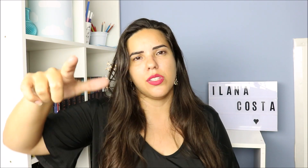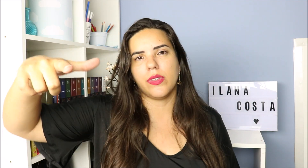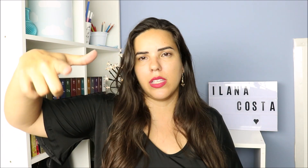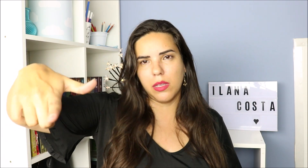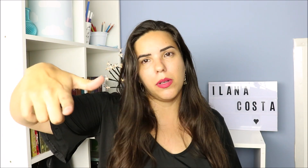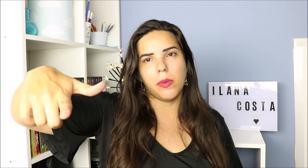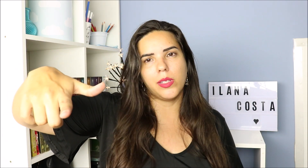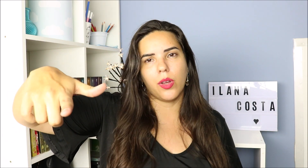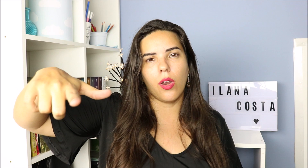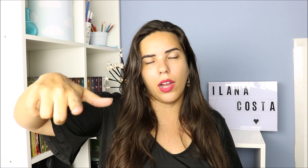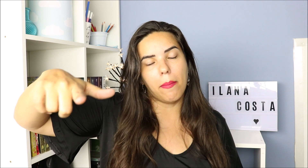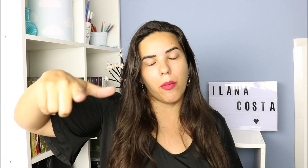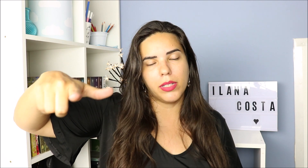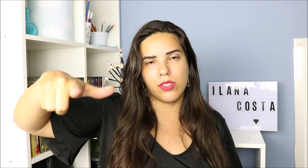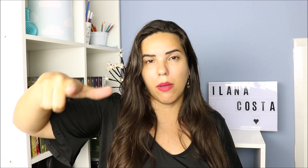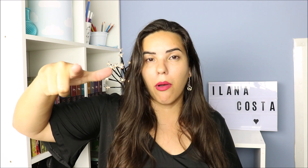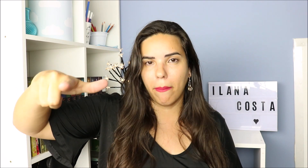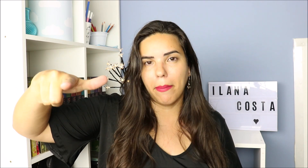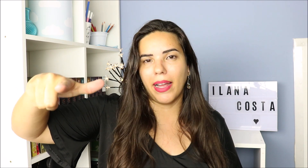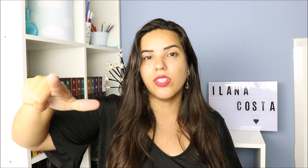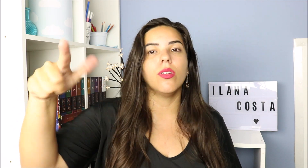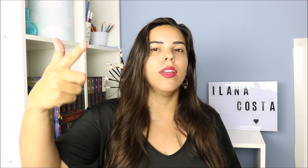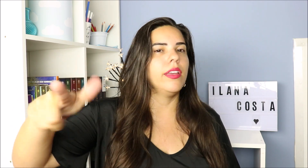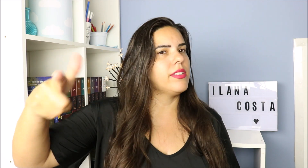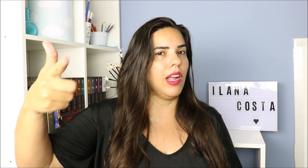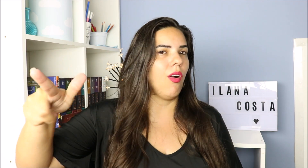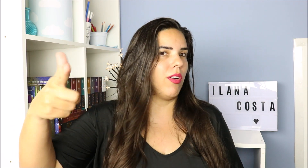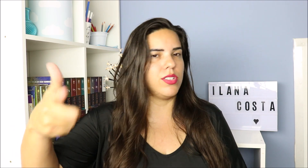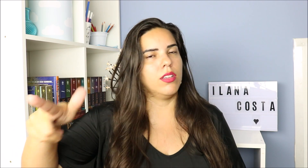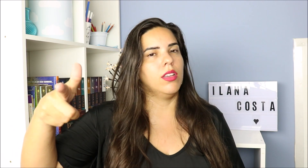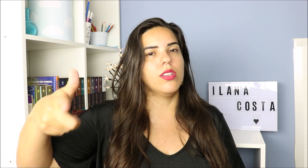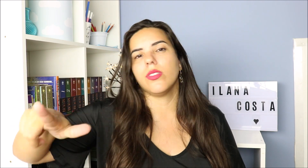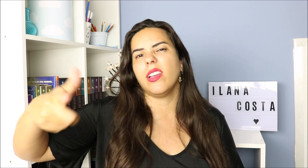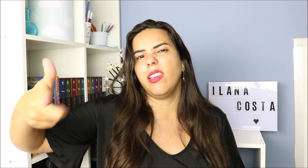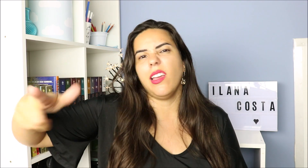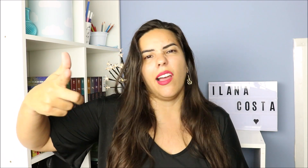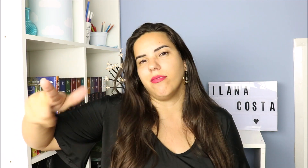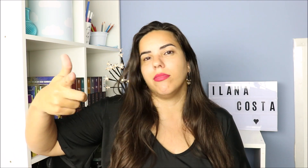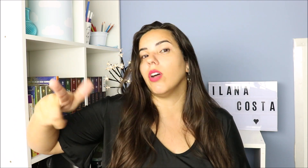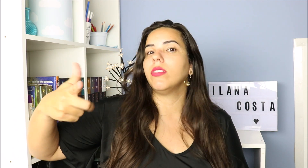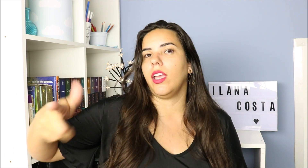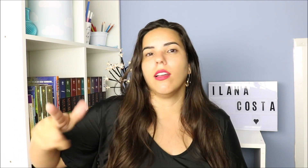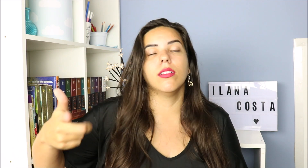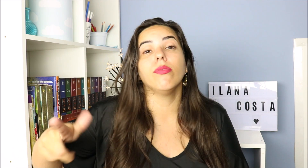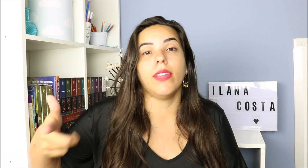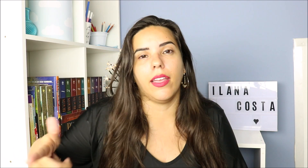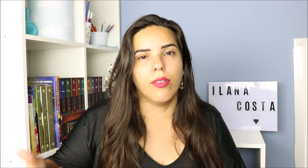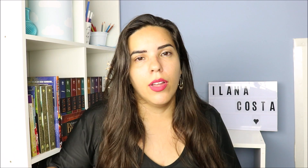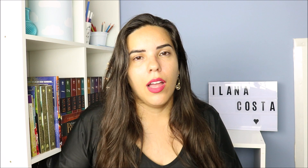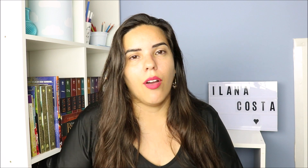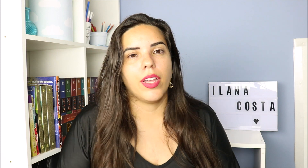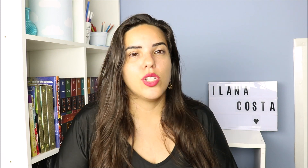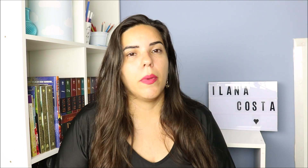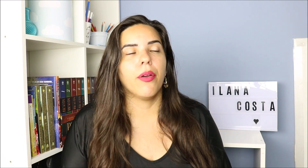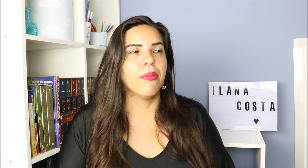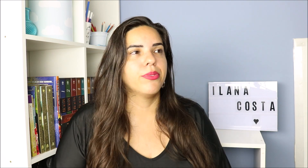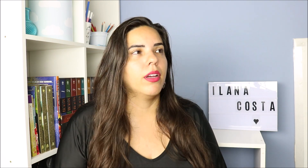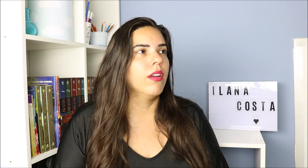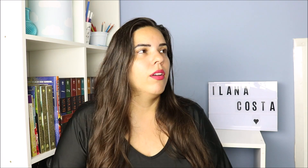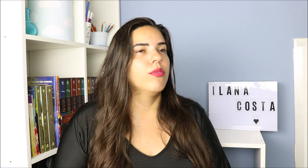você simplesmente coloca a palma da sua mão para baixo e sacode. Isso daqui é não ter, não tenho. Alguém te pergunta,